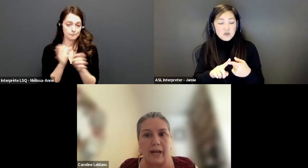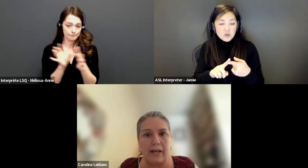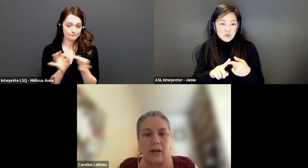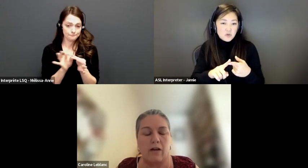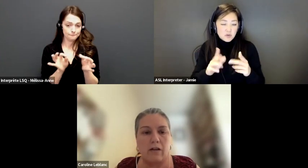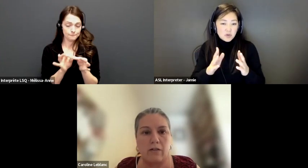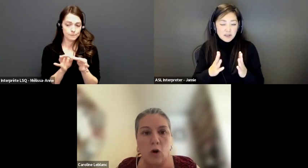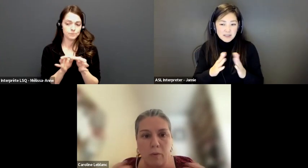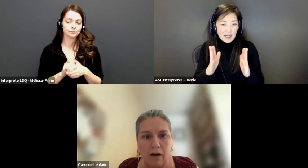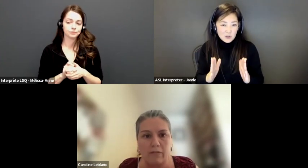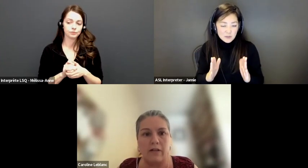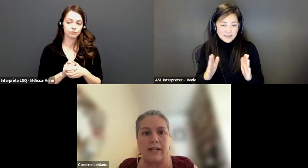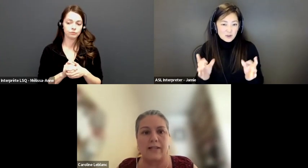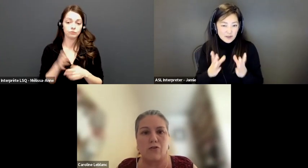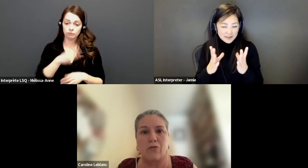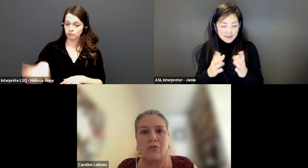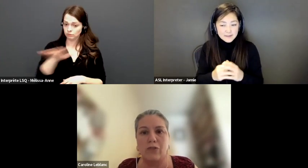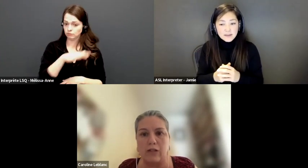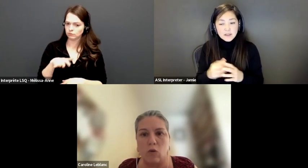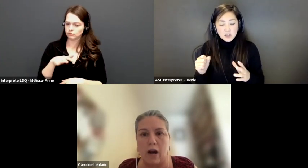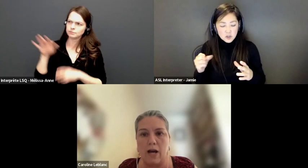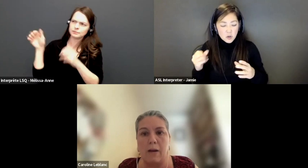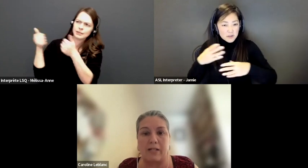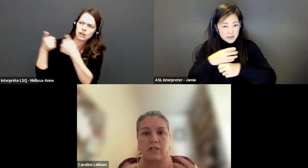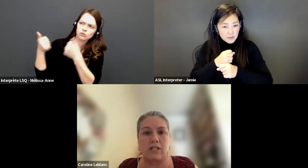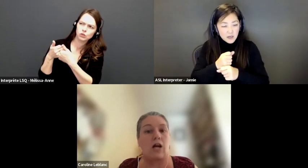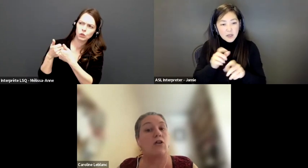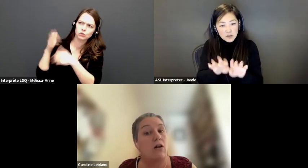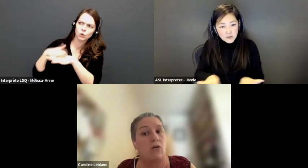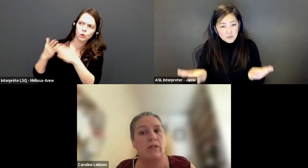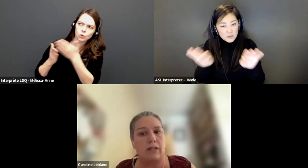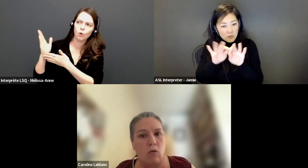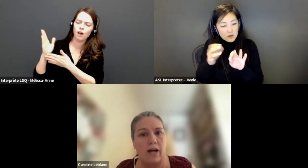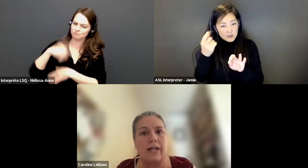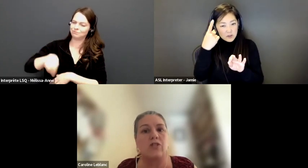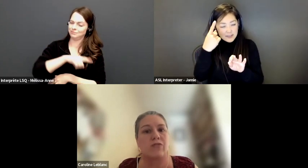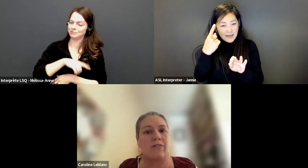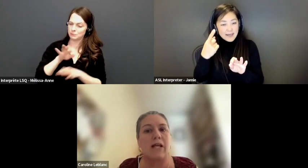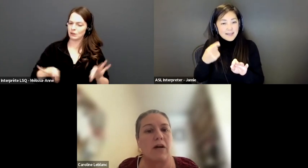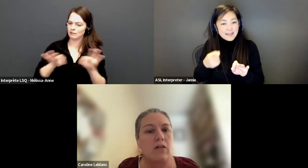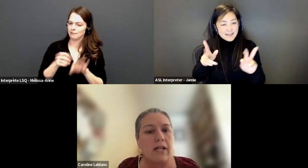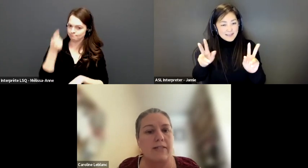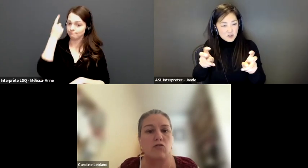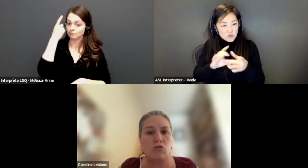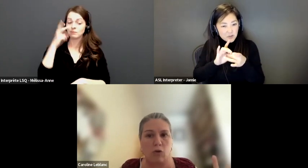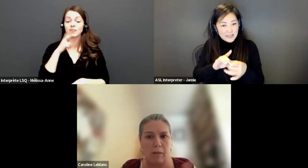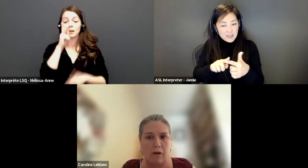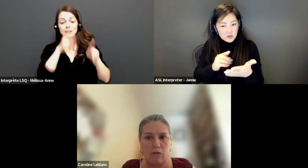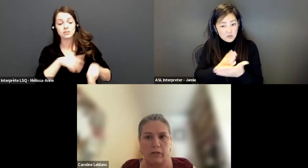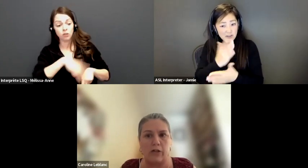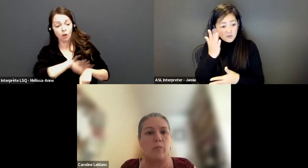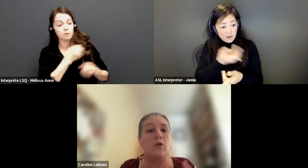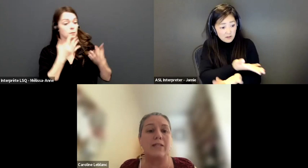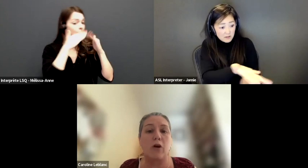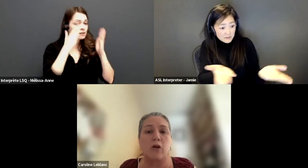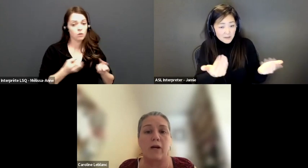de bien comprendre les enjeux au niveau des droits, parce que ces gens-là ont des droits, et je vous invite à prendre connaissance du long rapport là,